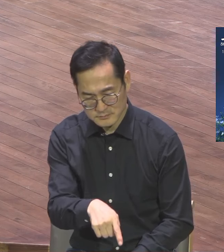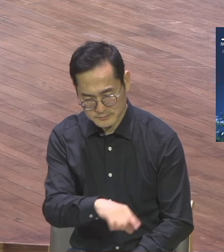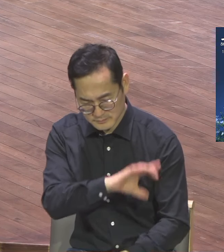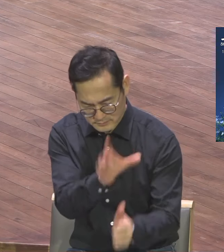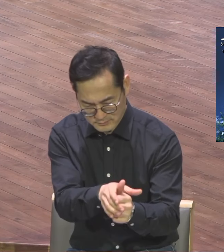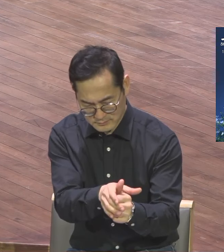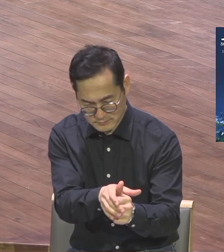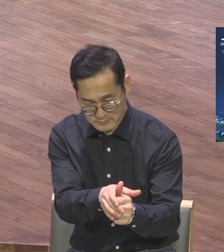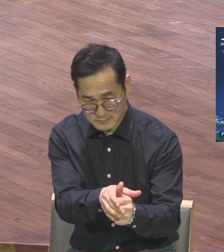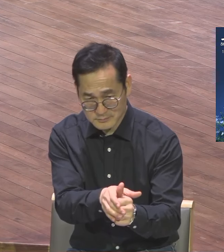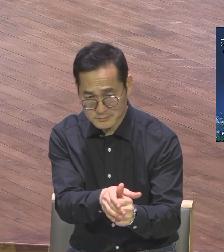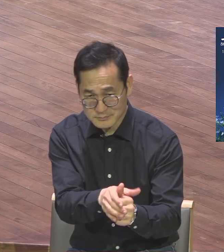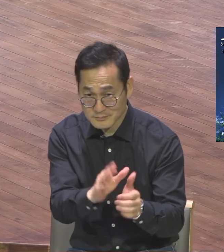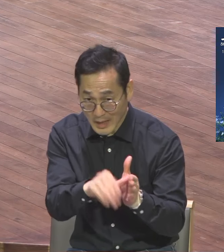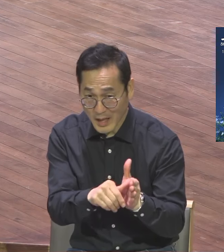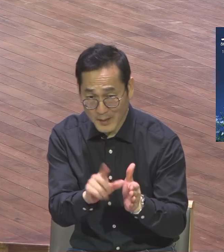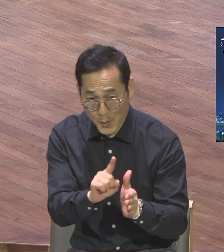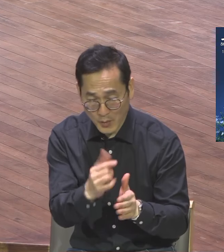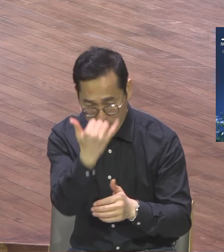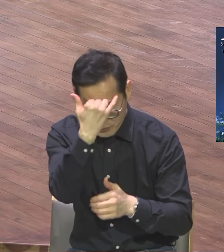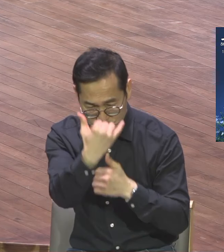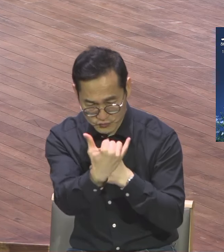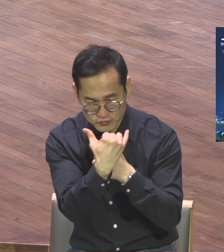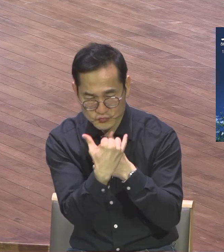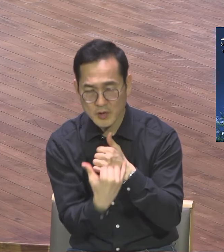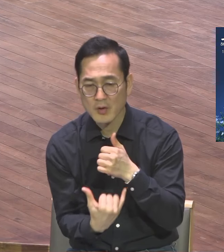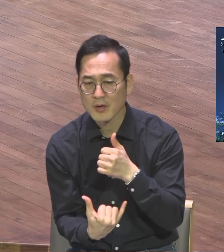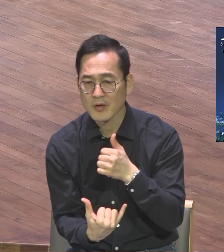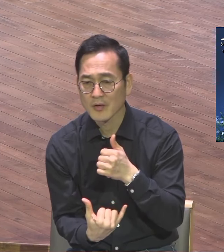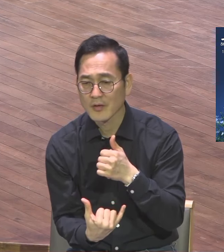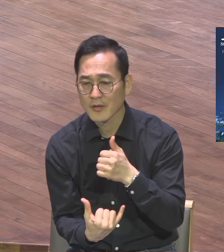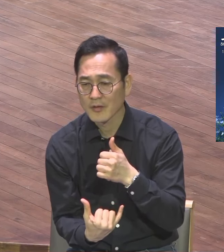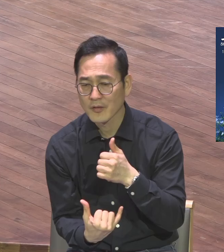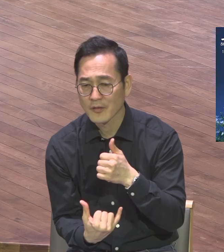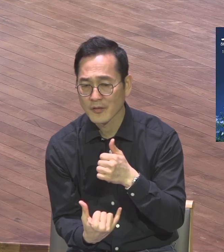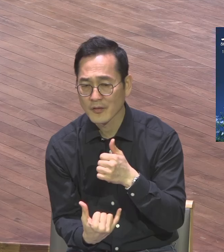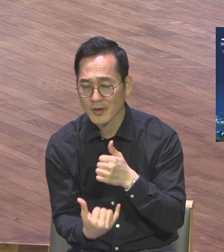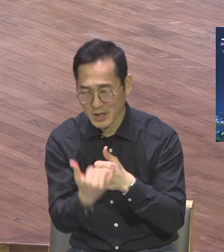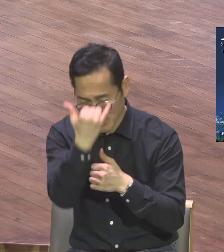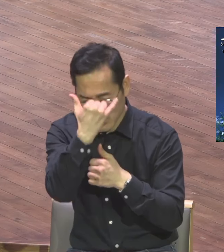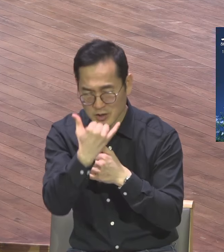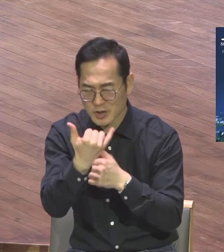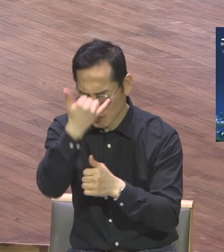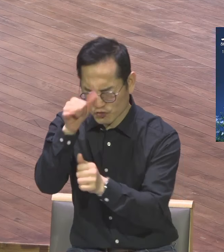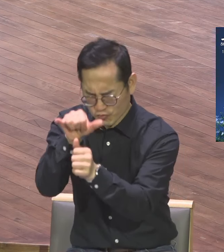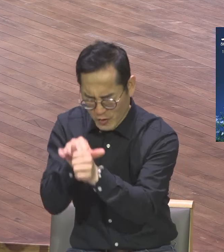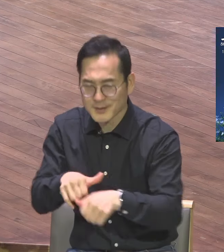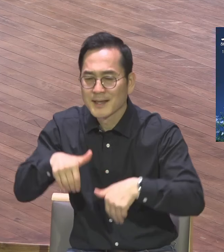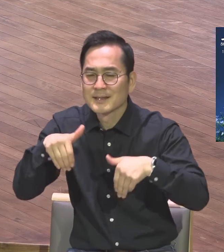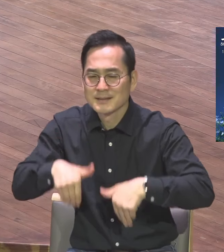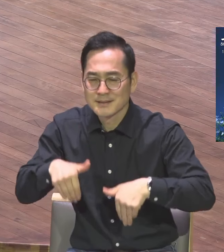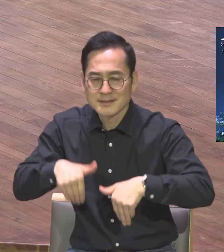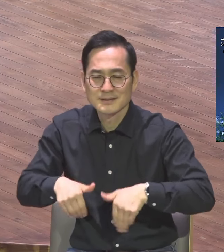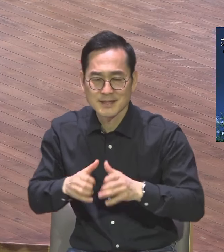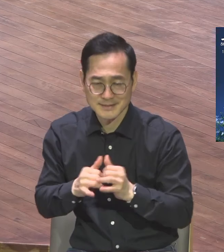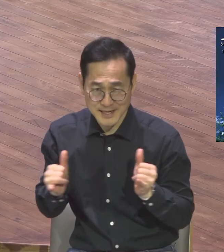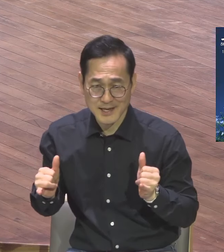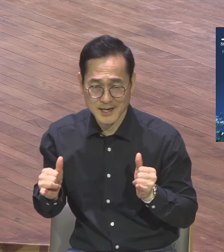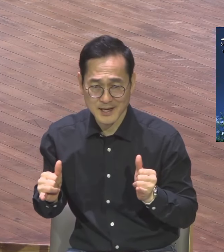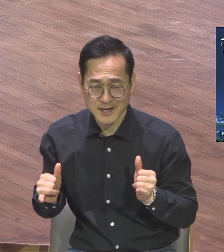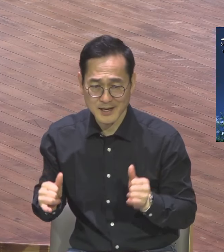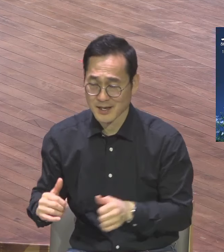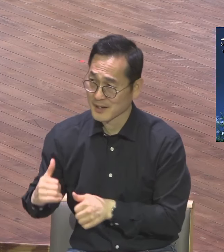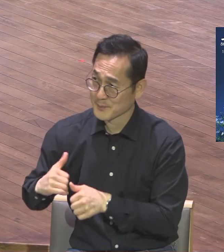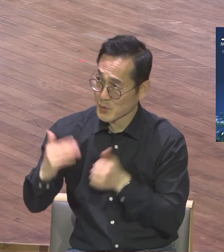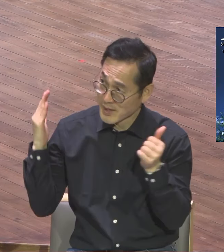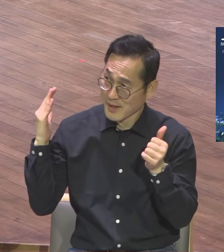그냥 사자가 아니에요. 충성된 사자 그랬어요. 충성된 사자. 충성된 사자는요, 보내심을